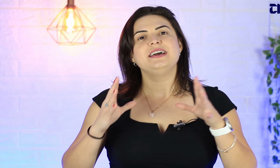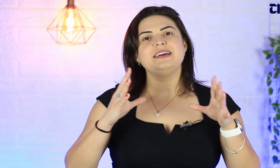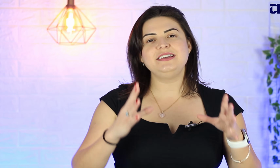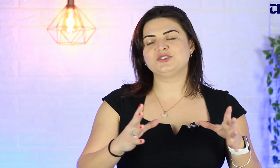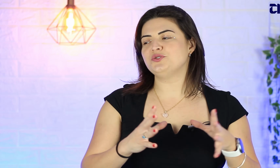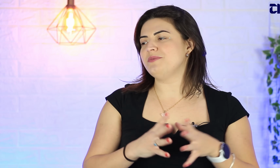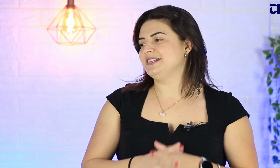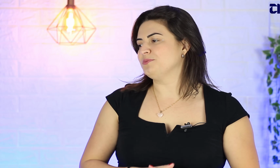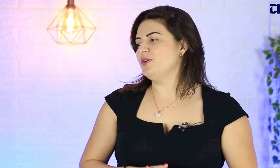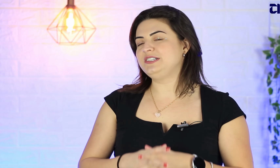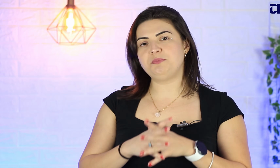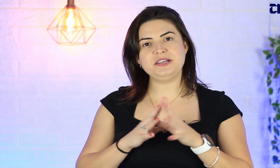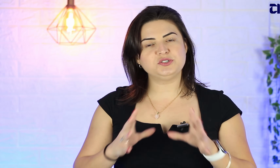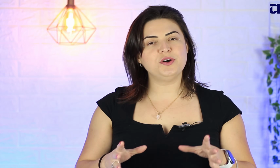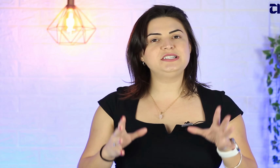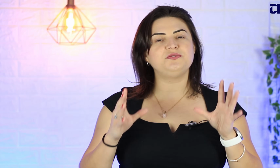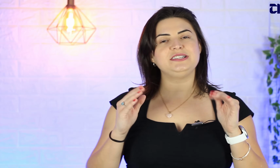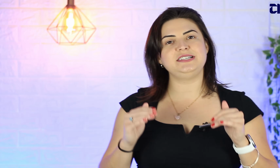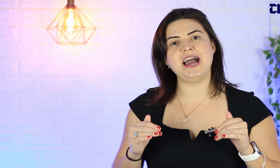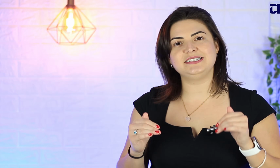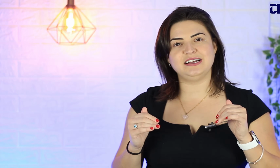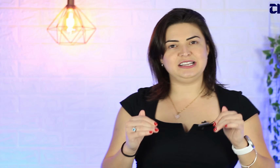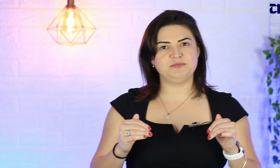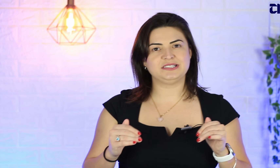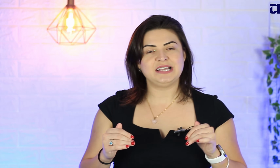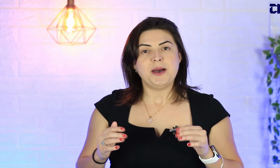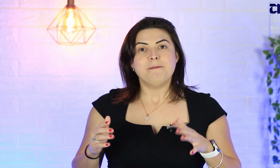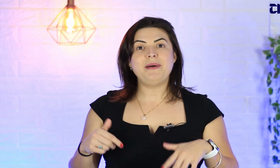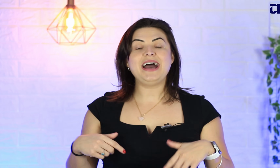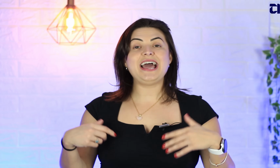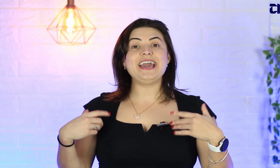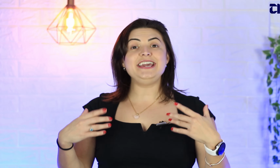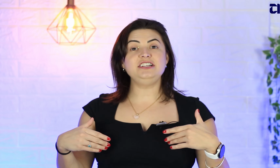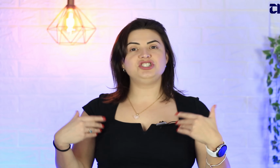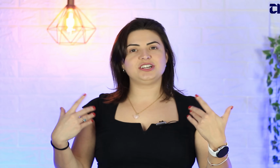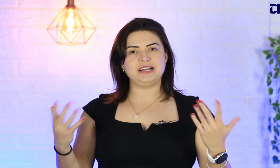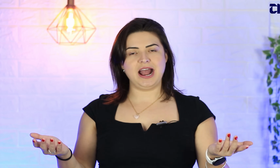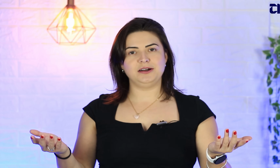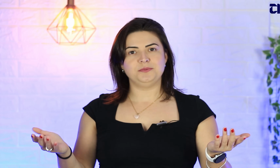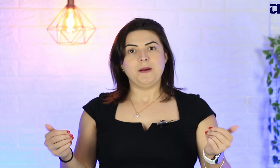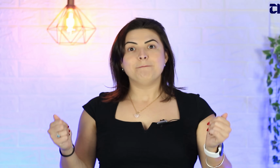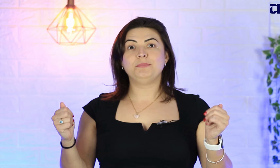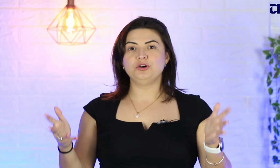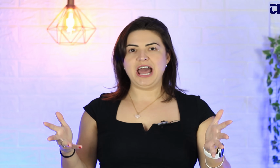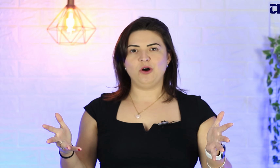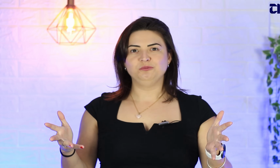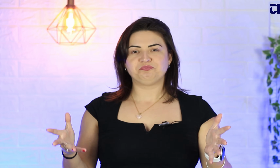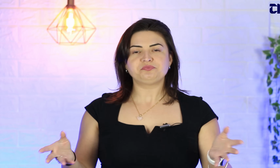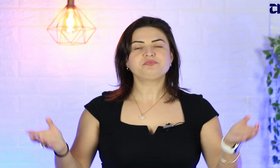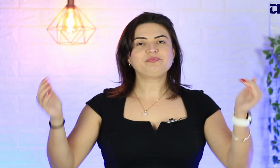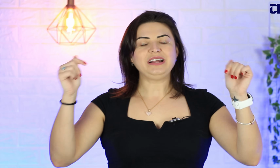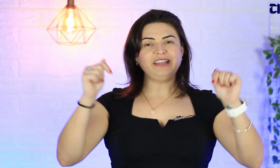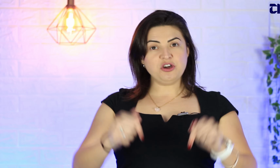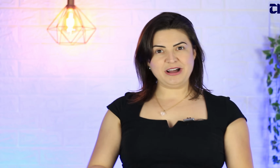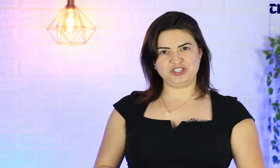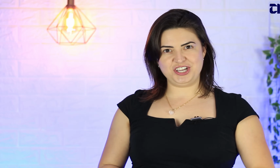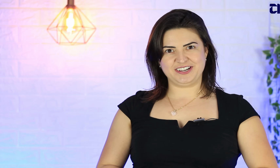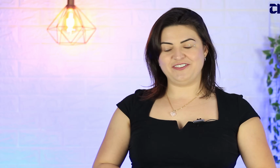Isso mesmo. Expressões faciais na Libras para indicar plural. Tem uma dica